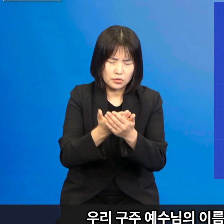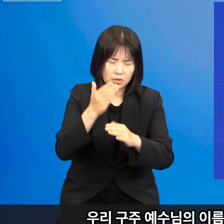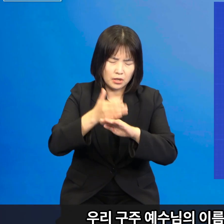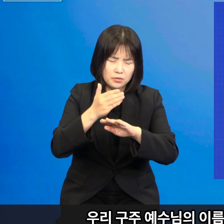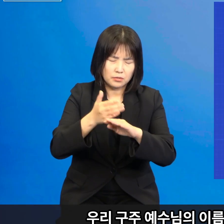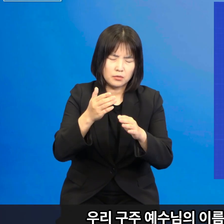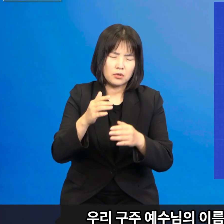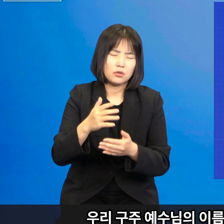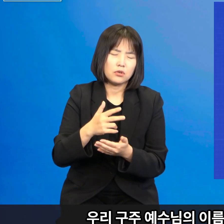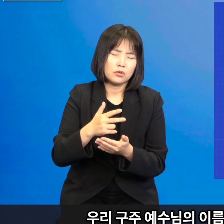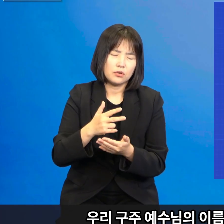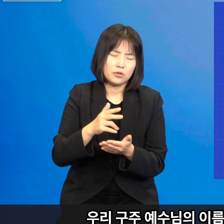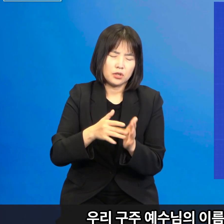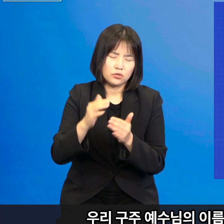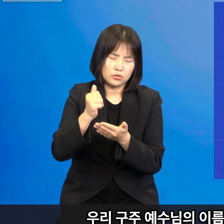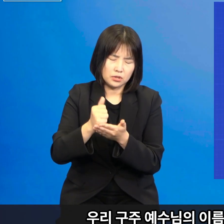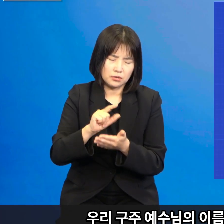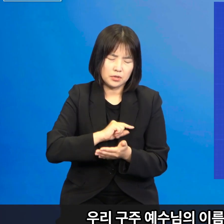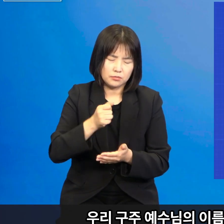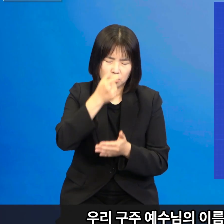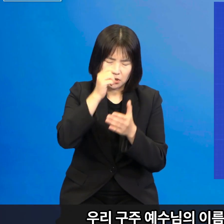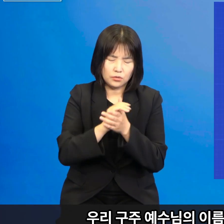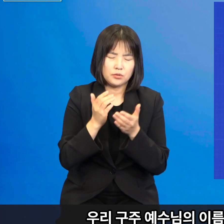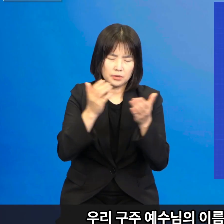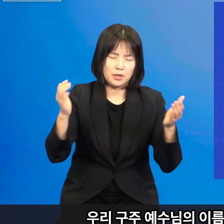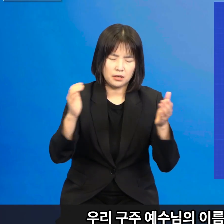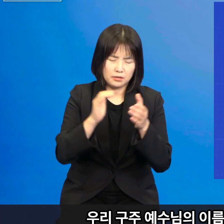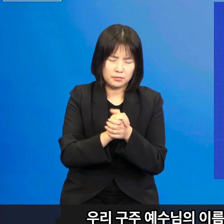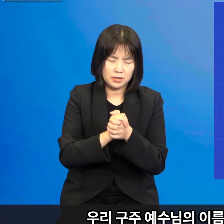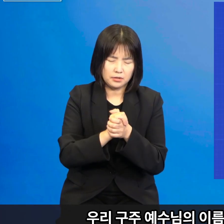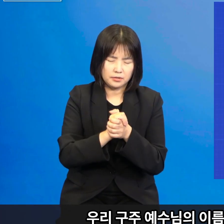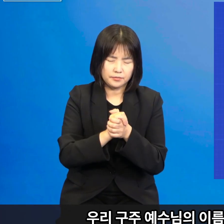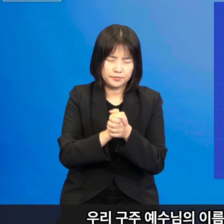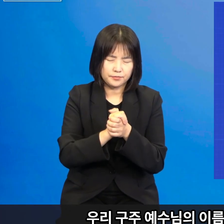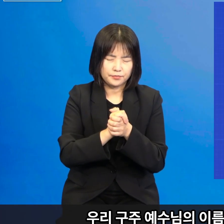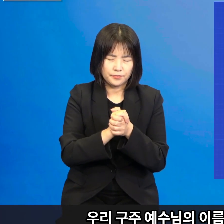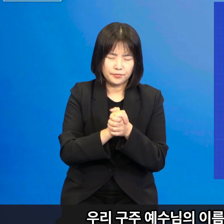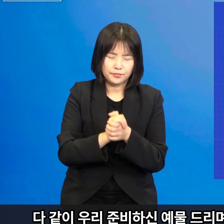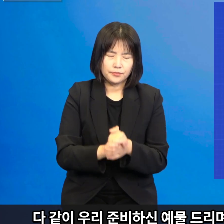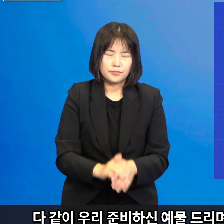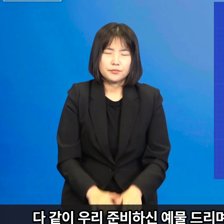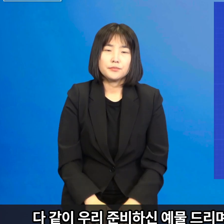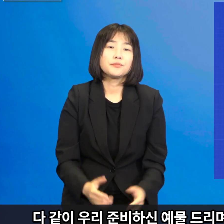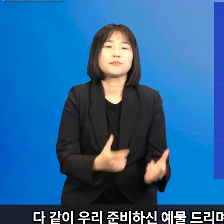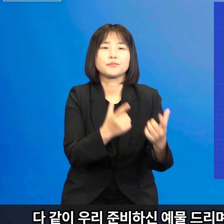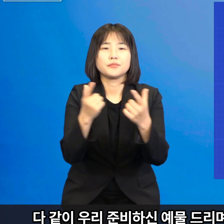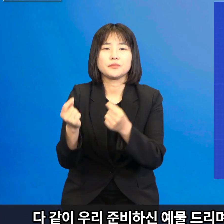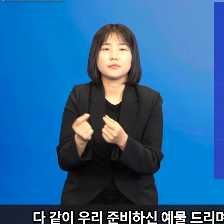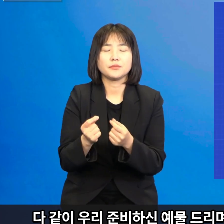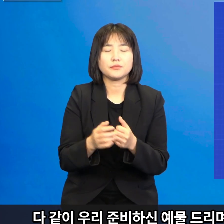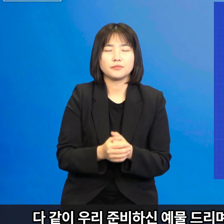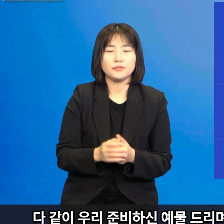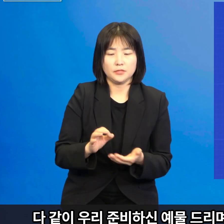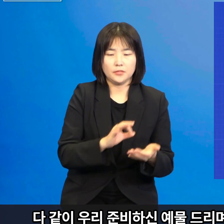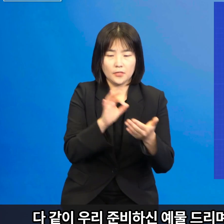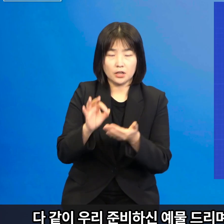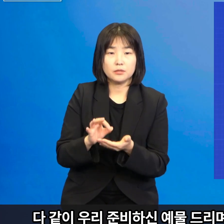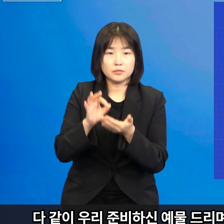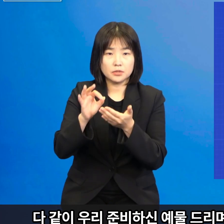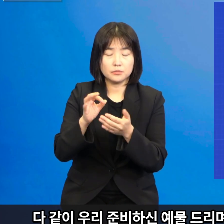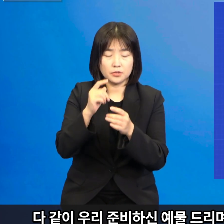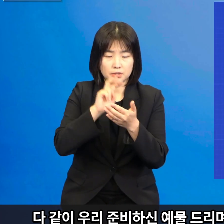우리 구주 예수님의 이름으로 기도드립니다. 아멘. 다 같이 우리 준비하신 예물 드리며 교회에